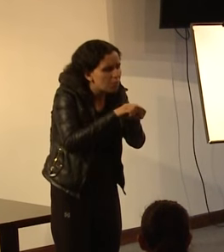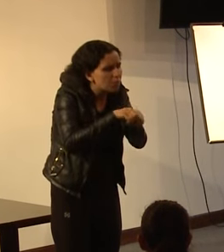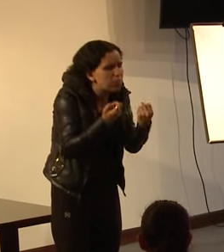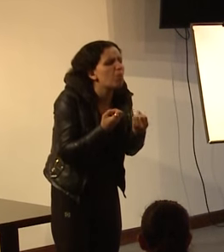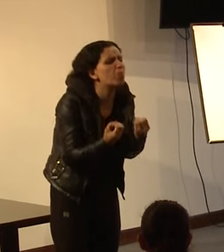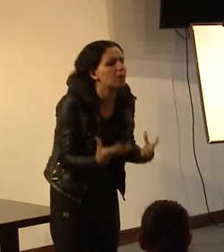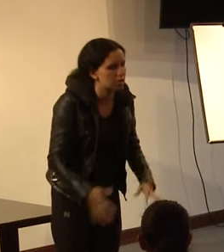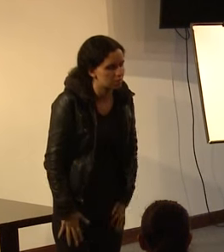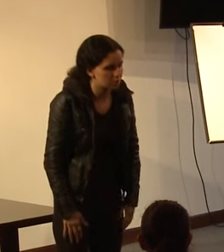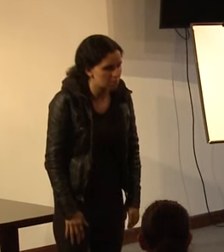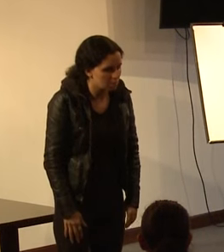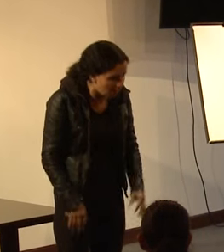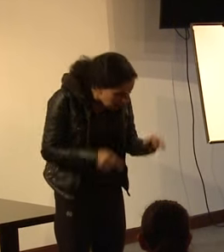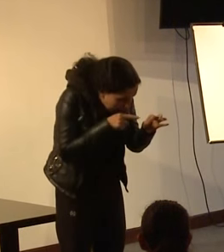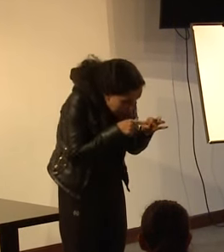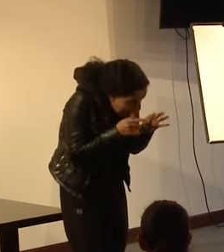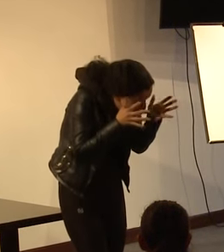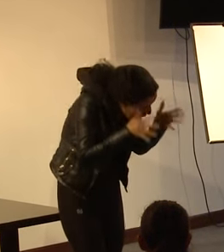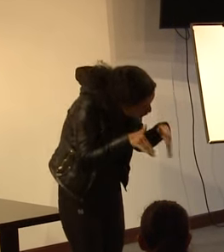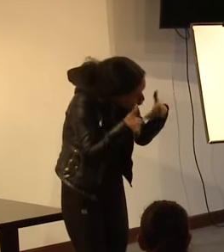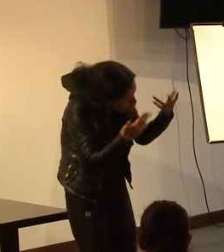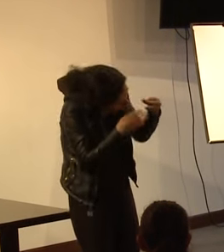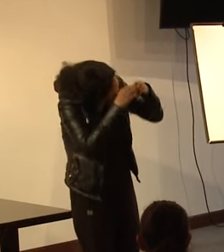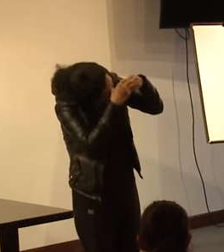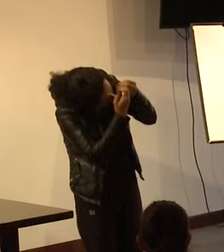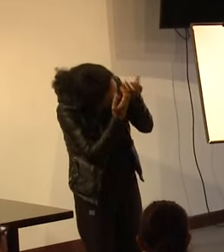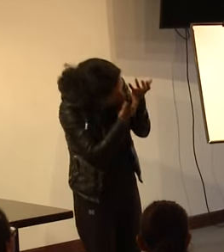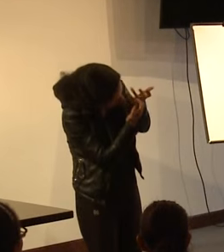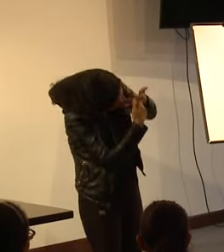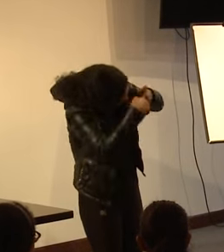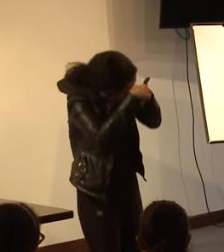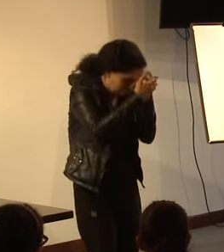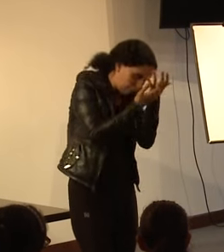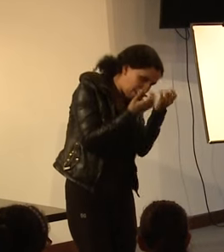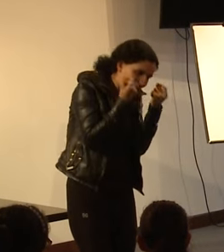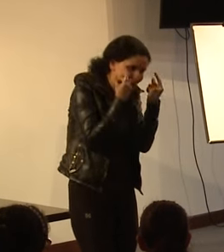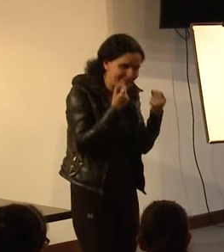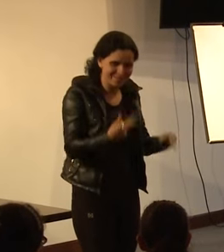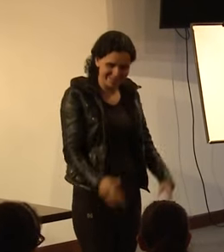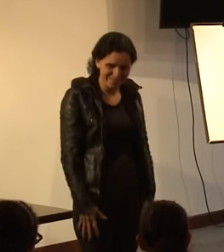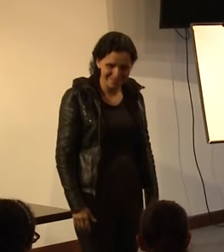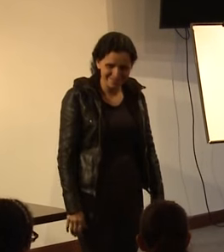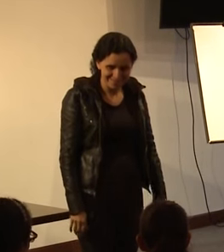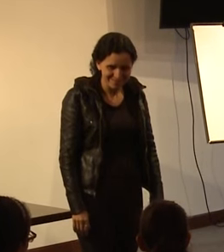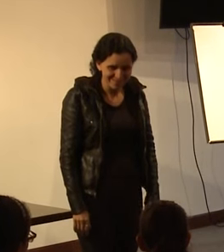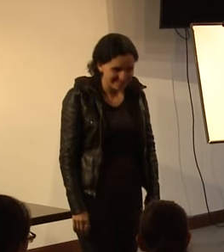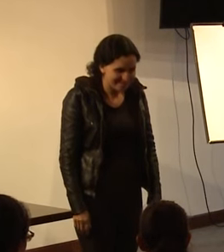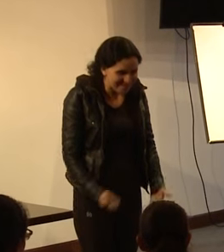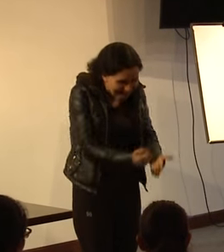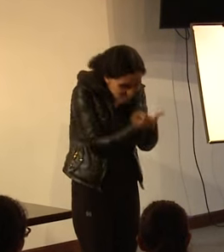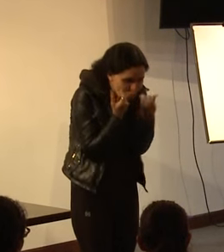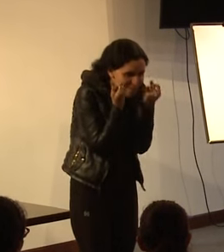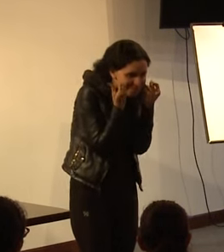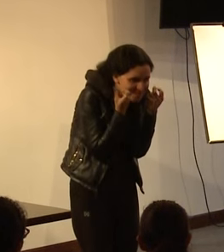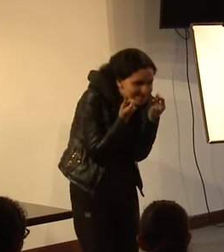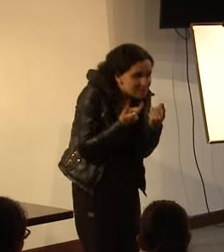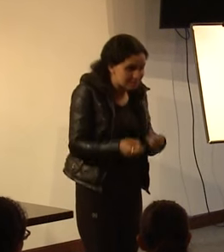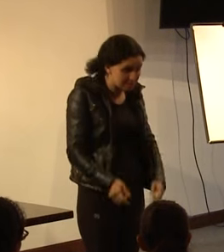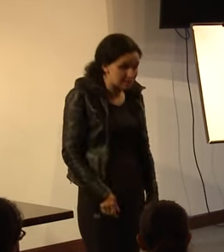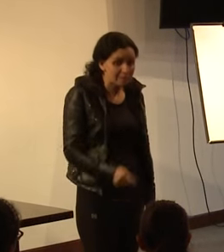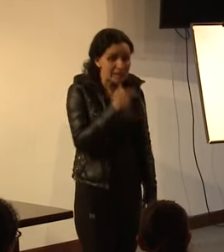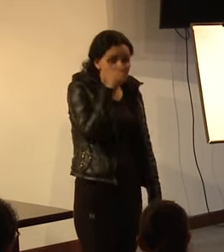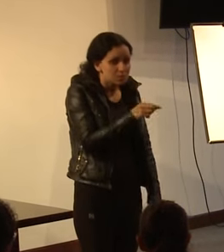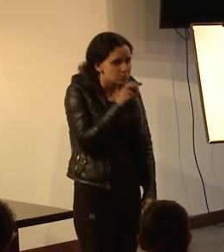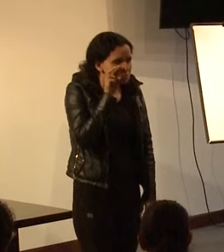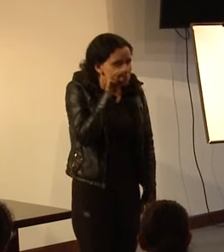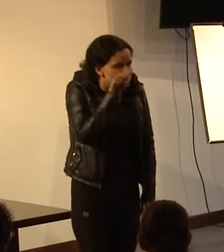Para entenderlo, para decir, ¿cómo es que funciona esta vaina? Yo, entonces, no te trabaja de cómo lo desarma. Yo, ya entendí cómo es que funciona esto. Entonces, ese ejercicio de la